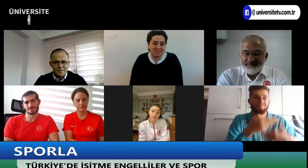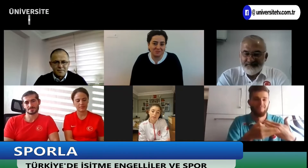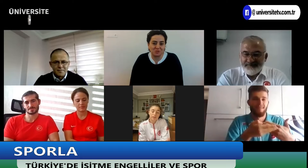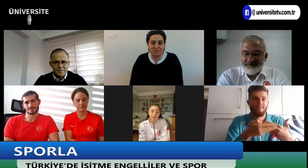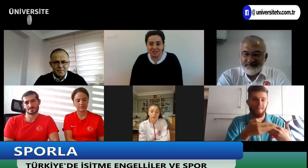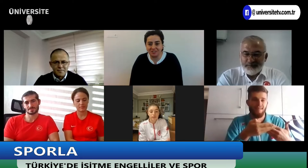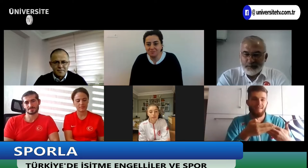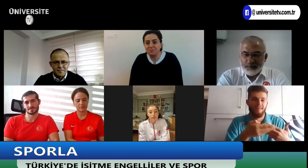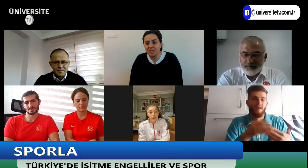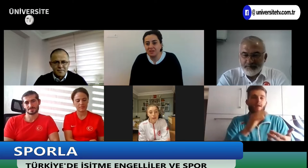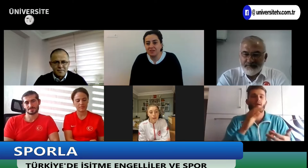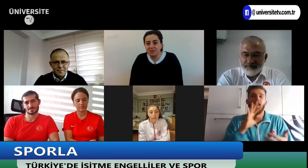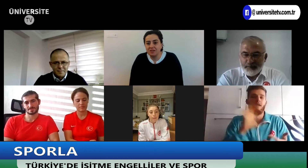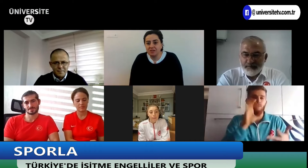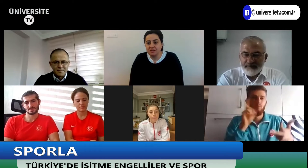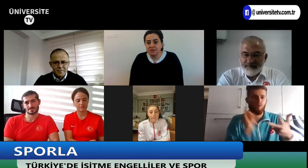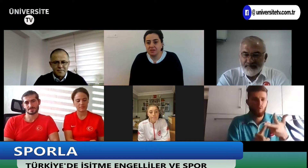atletizme yönlendirmek zorunda kaldım.